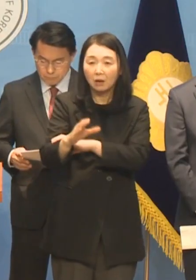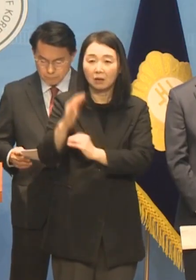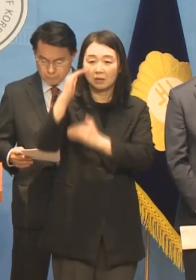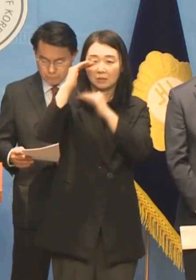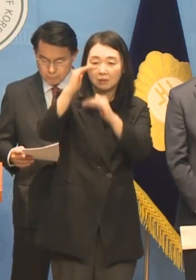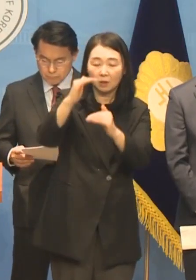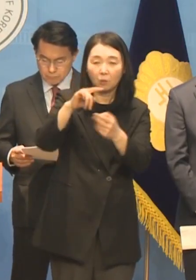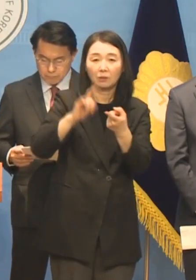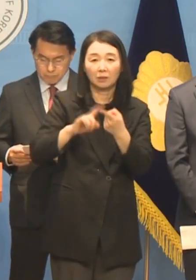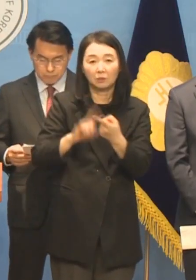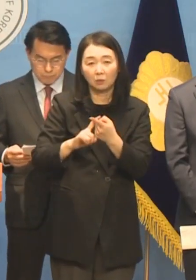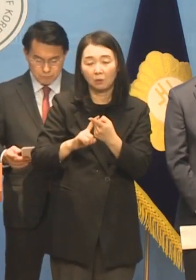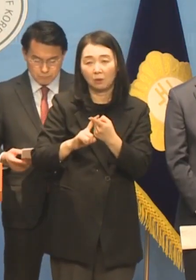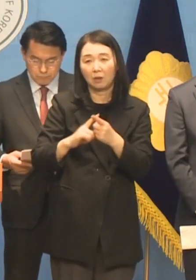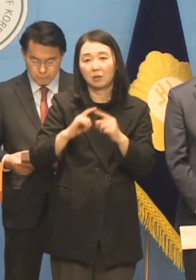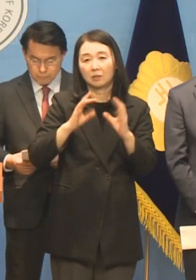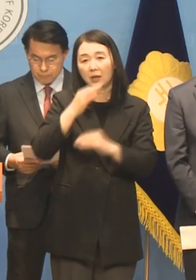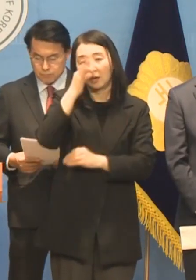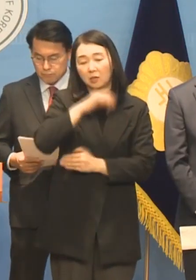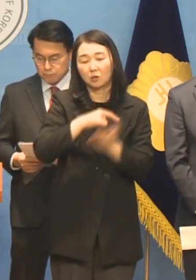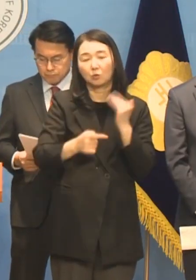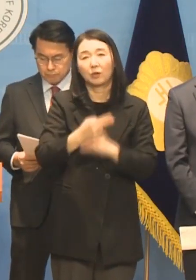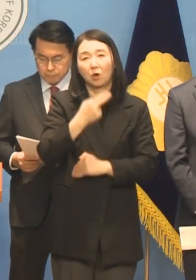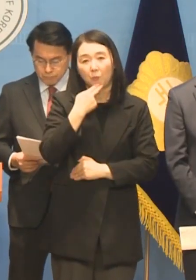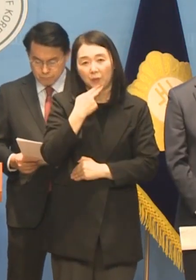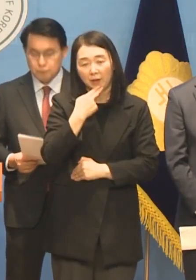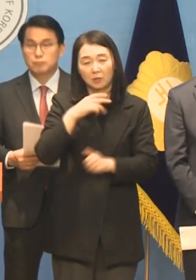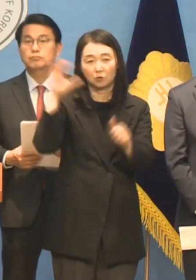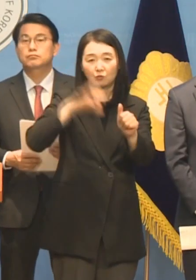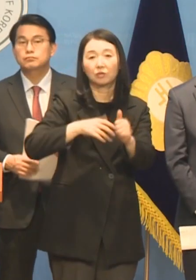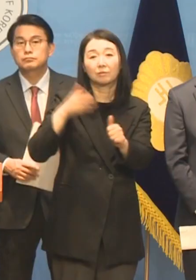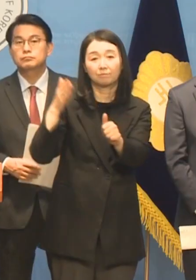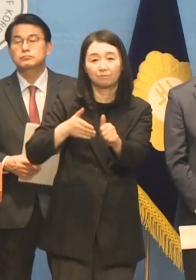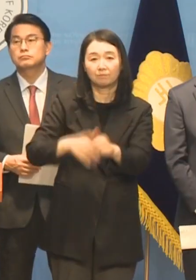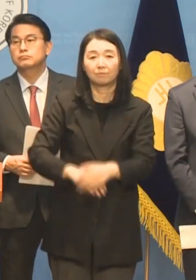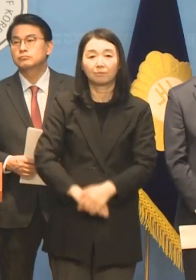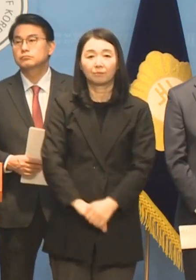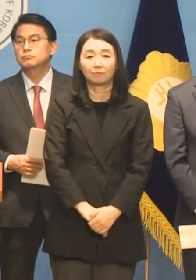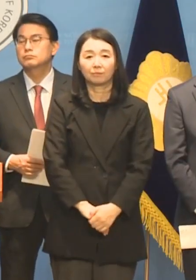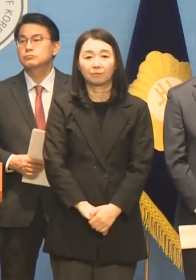못하도록 엄히 꾸짖어 주시길 간곡히 요청드립니다.